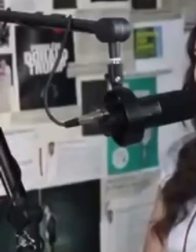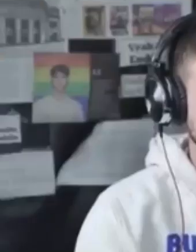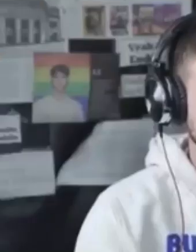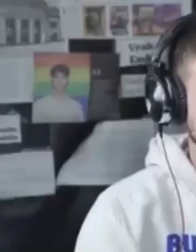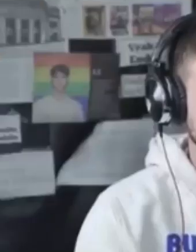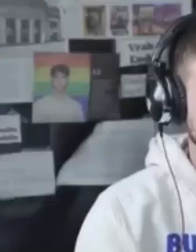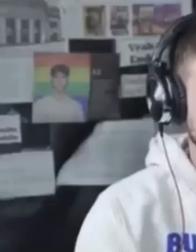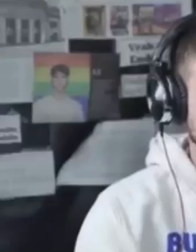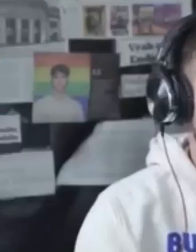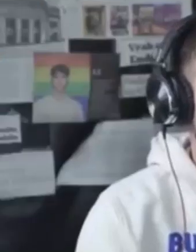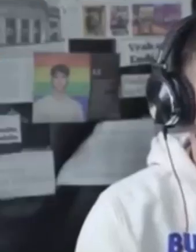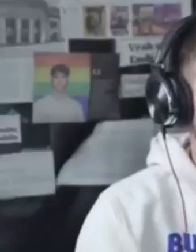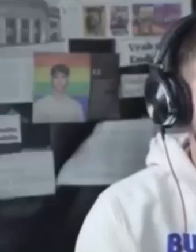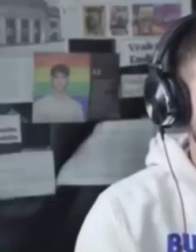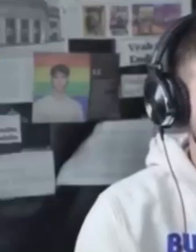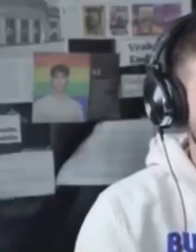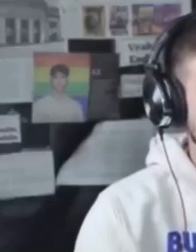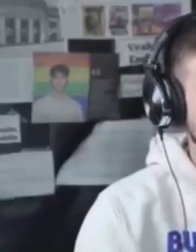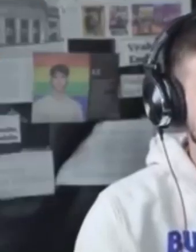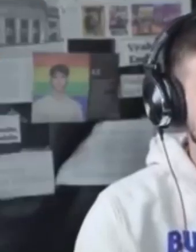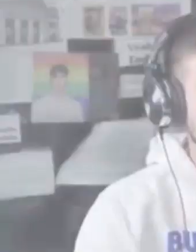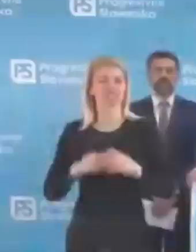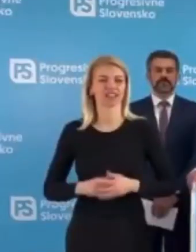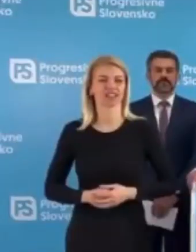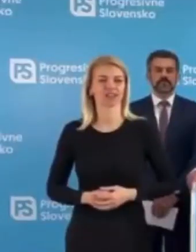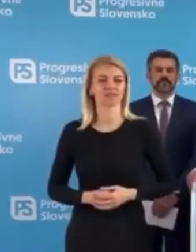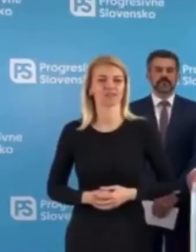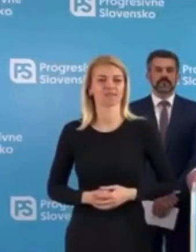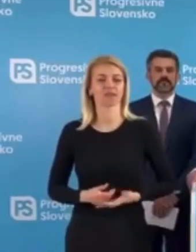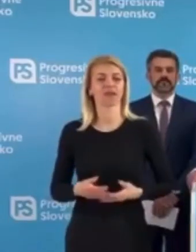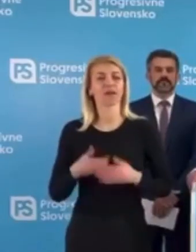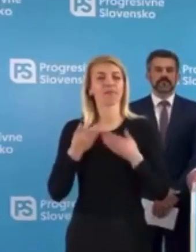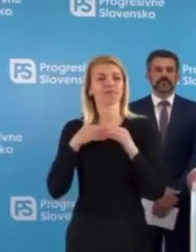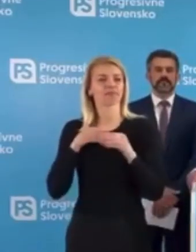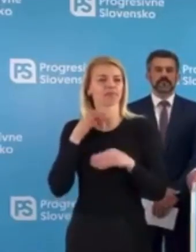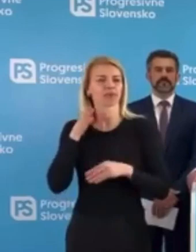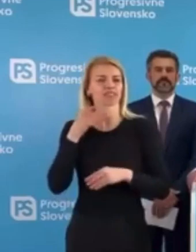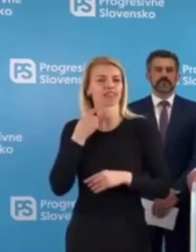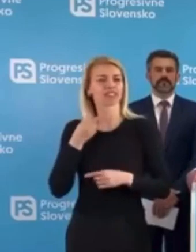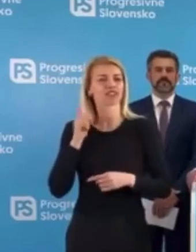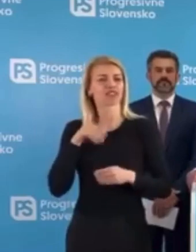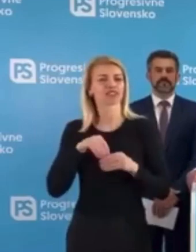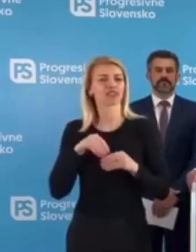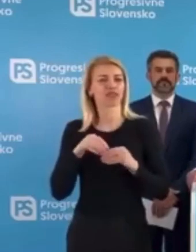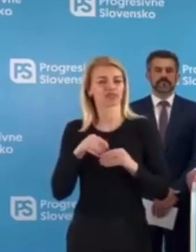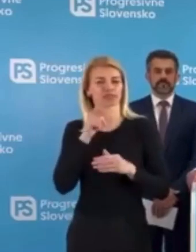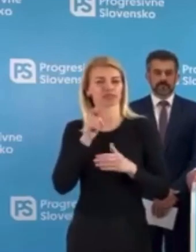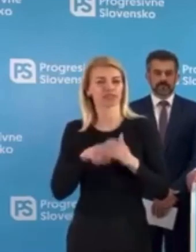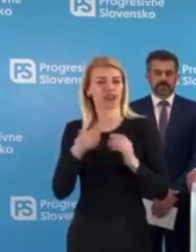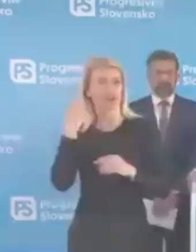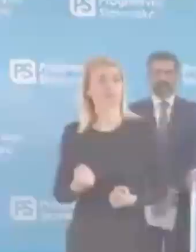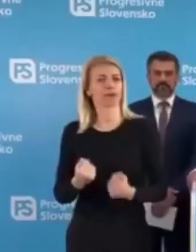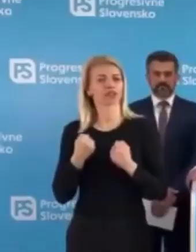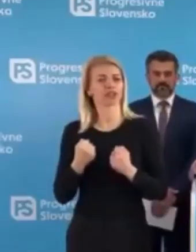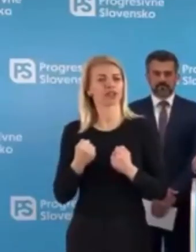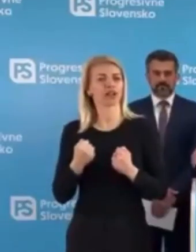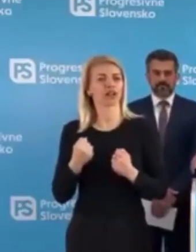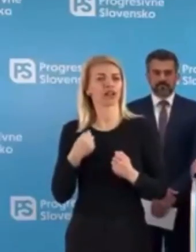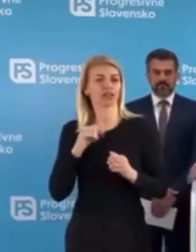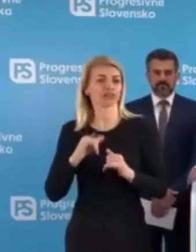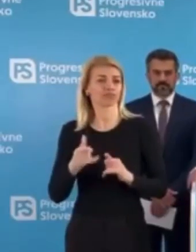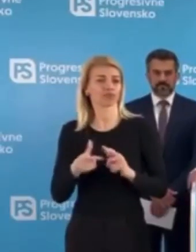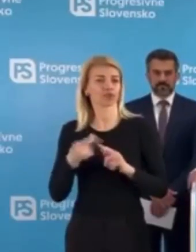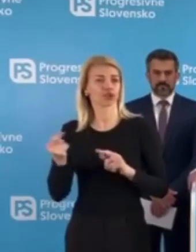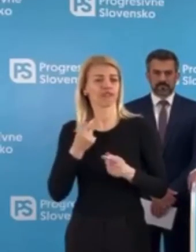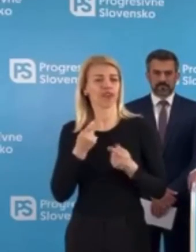politiky? Nebal som sa. Progresívne Slovensko je strana odborníkov a odborníčok. Napríklad